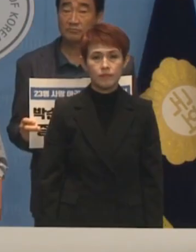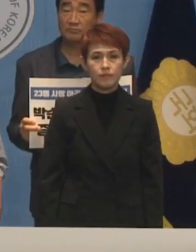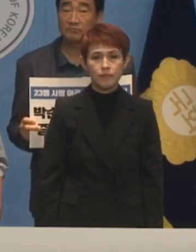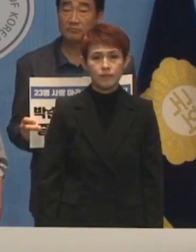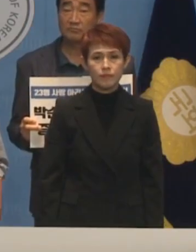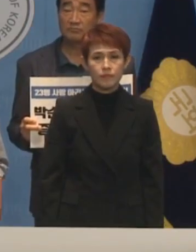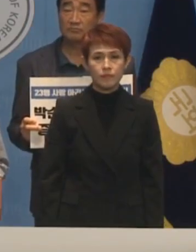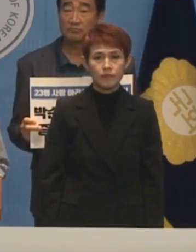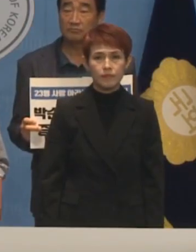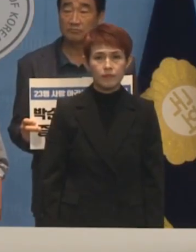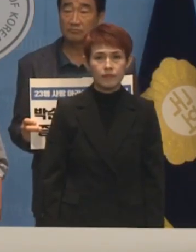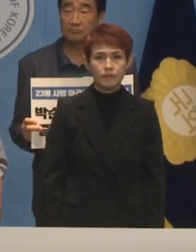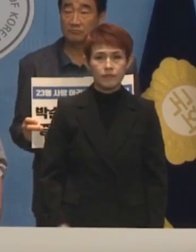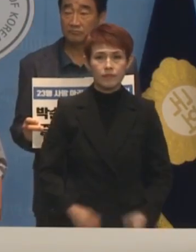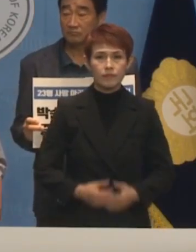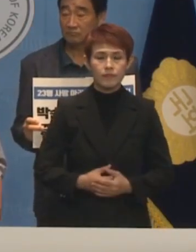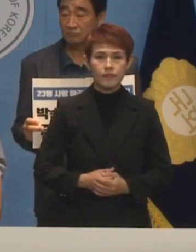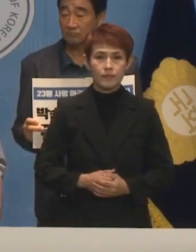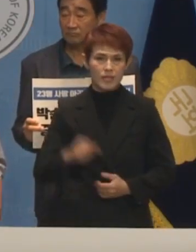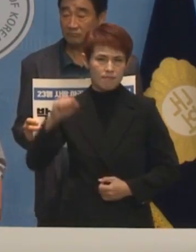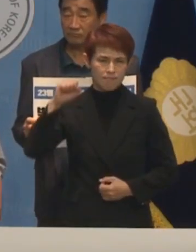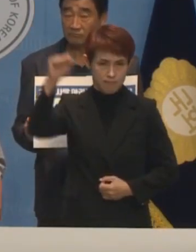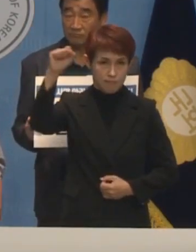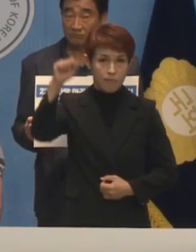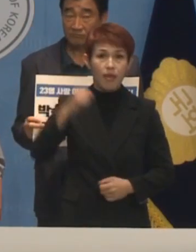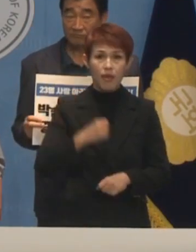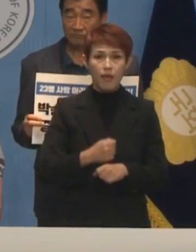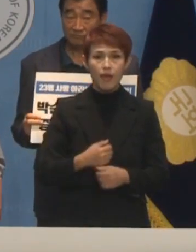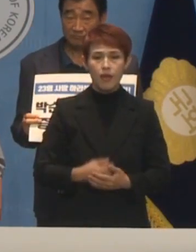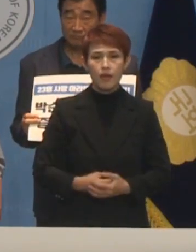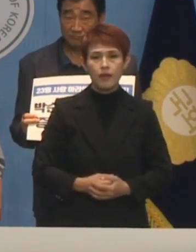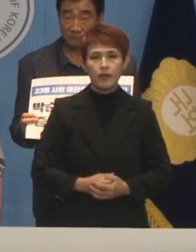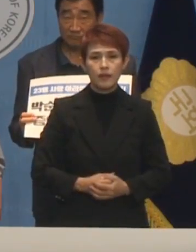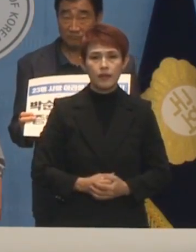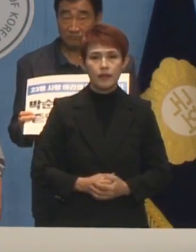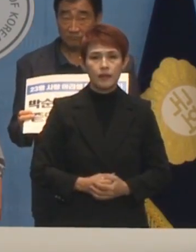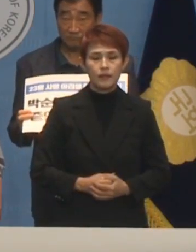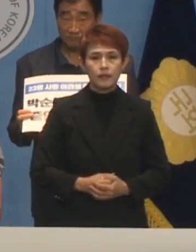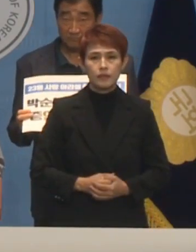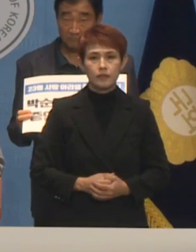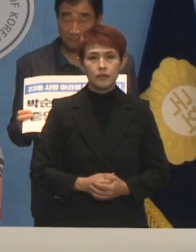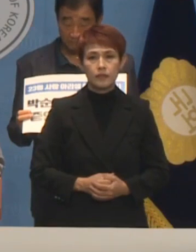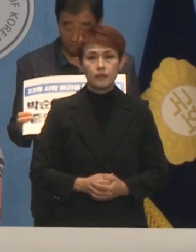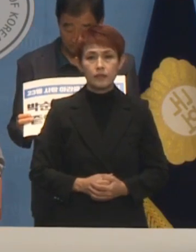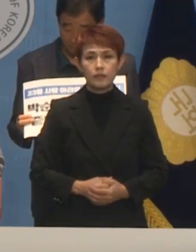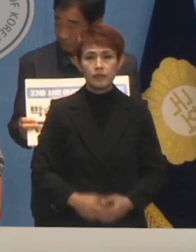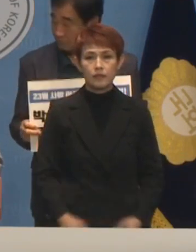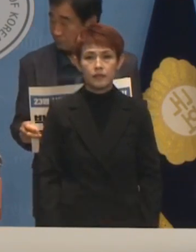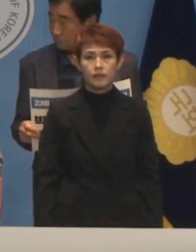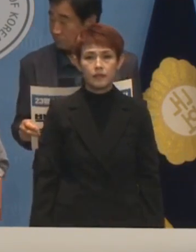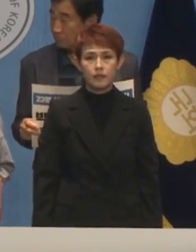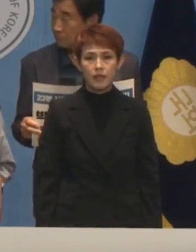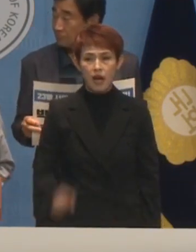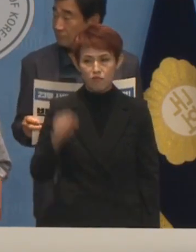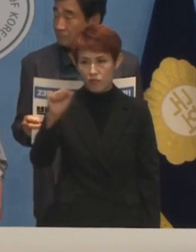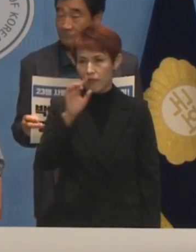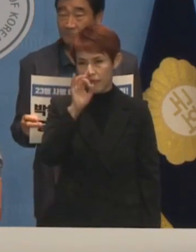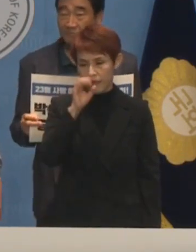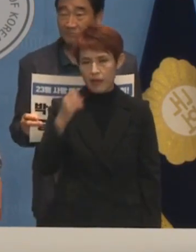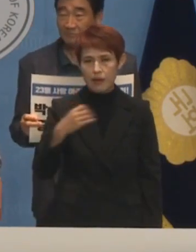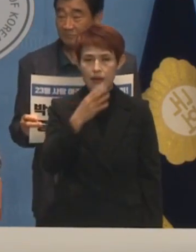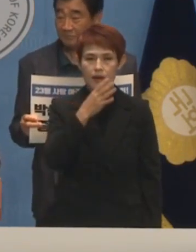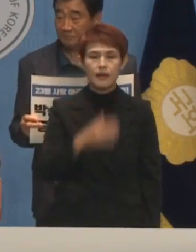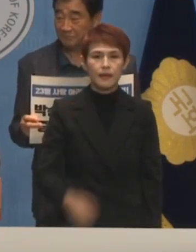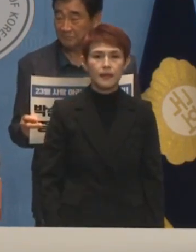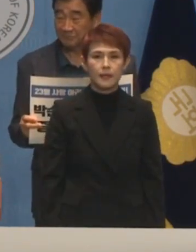우리 구호를 하나 하겠습니다. 뒤에 부분만 3번만 외쳐주시면 좋겠습니다. 구호 외치면 안 됩니까?